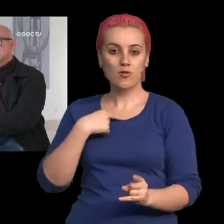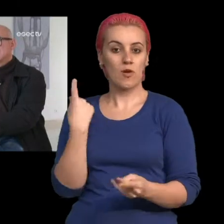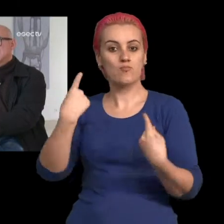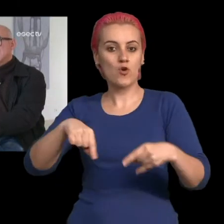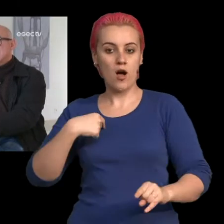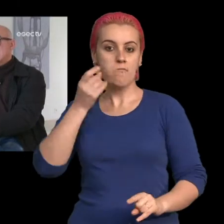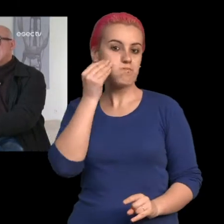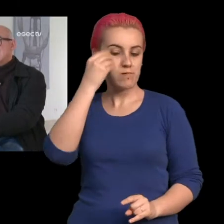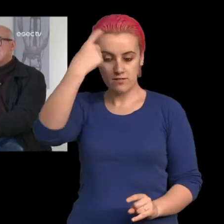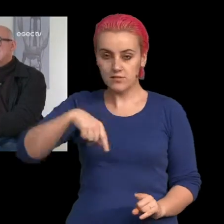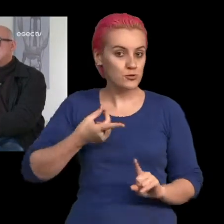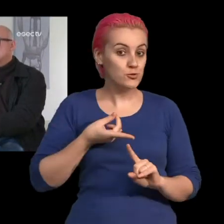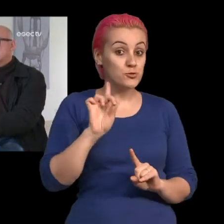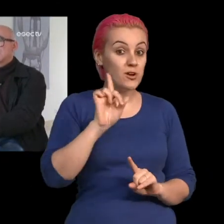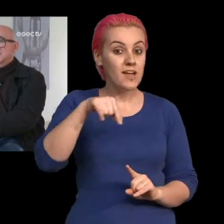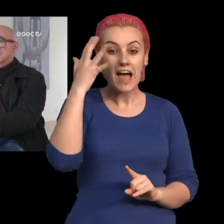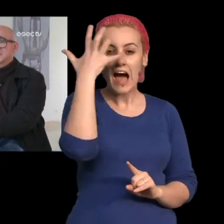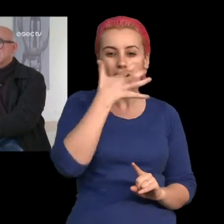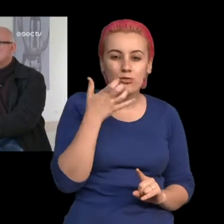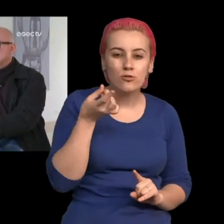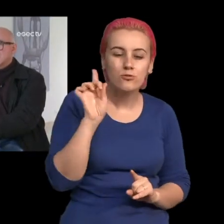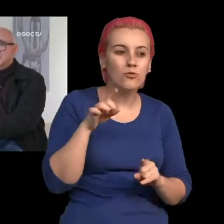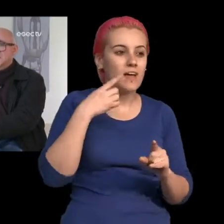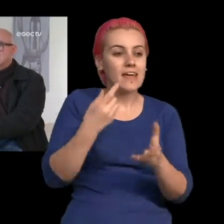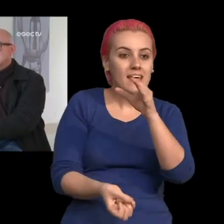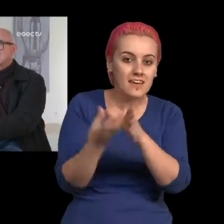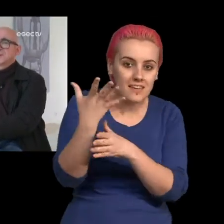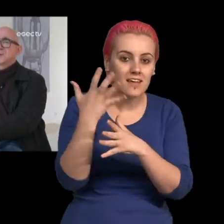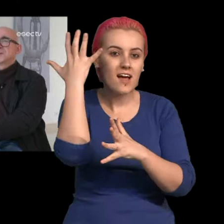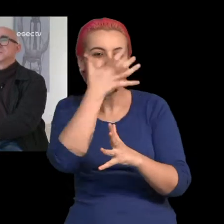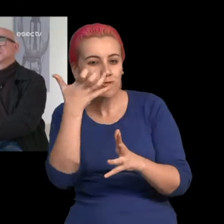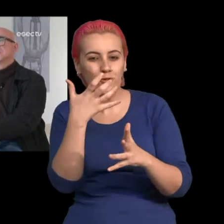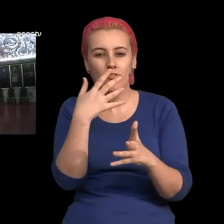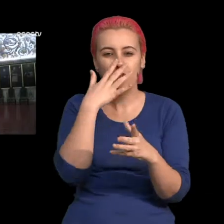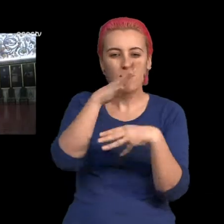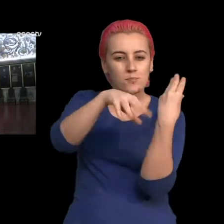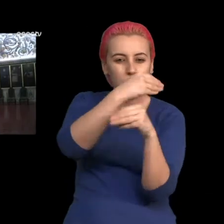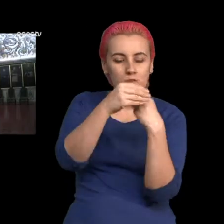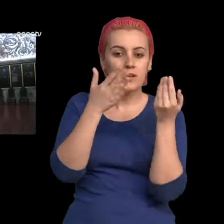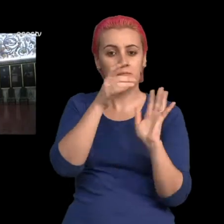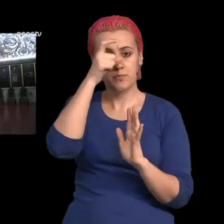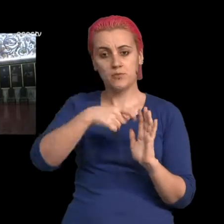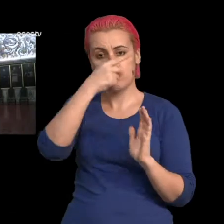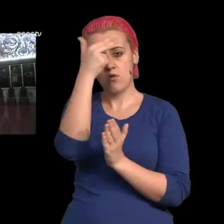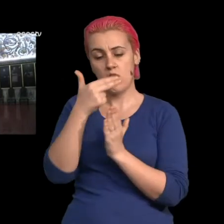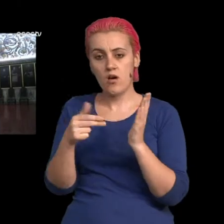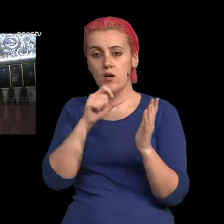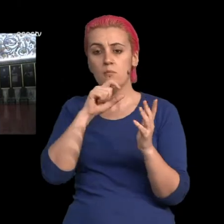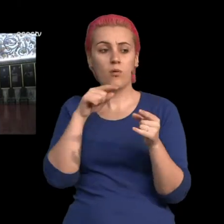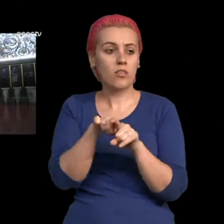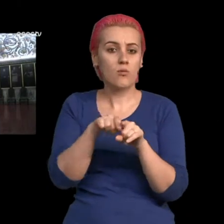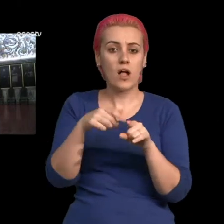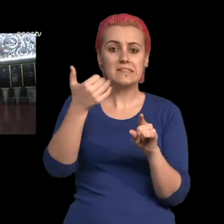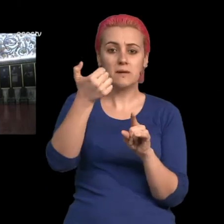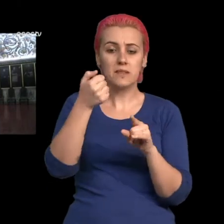nós, nem somos atores, somos autores e atores ao mesmo tempo. Um artista poderá fazer sapateado